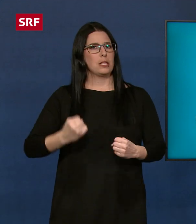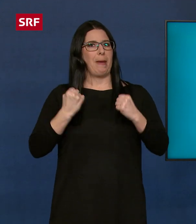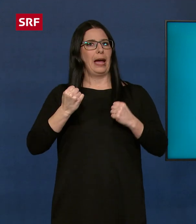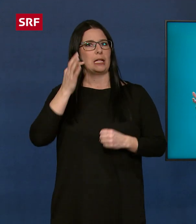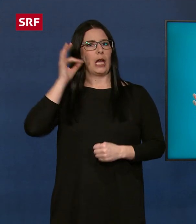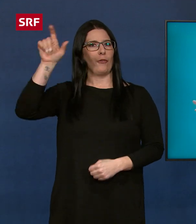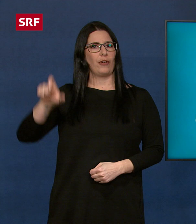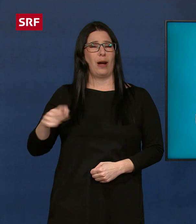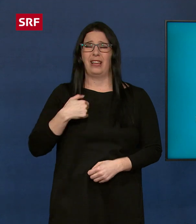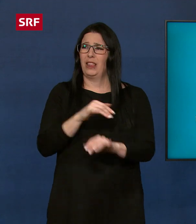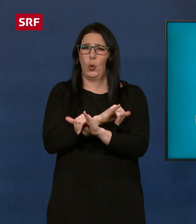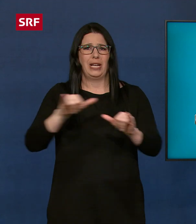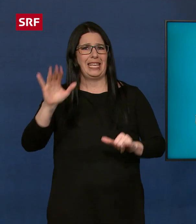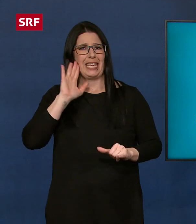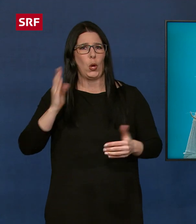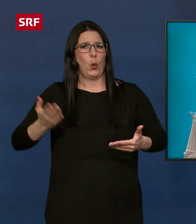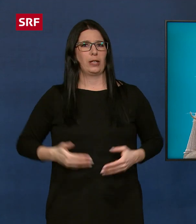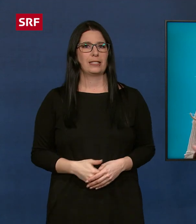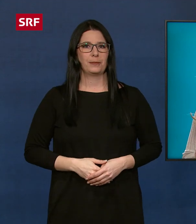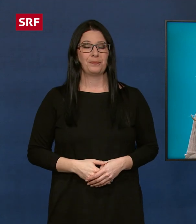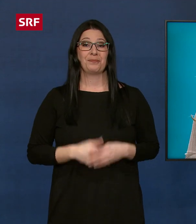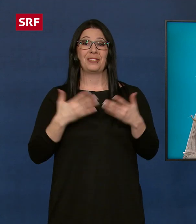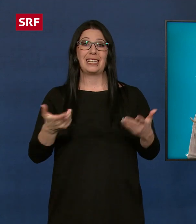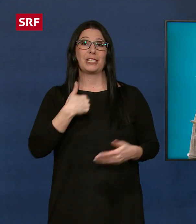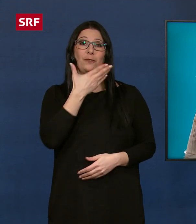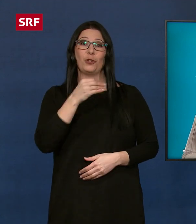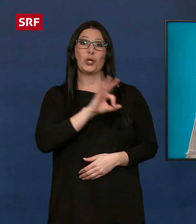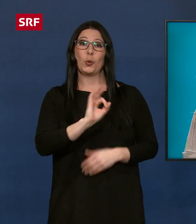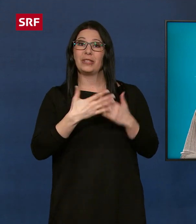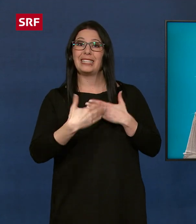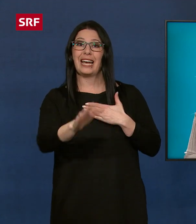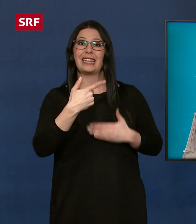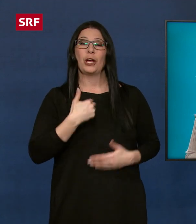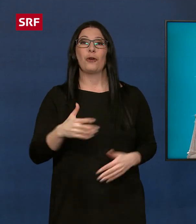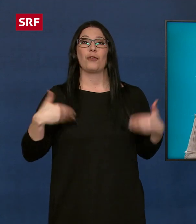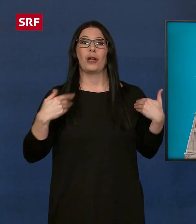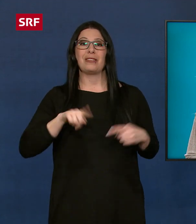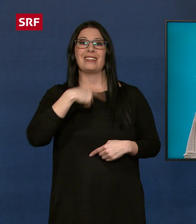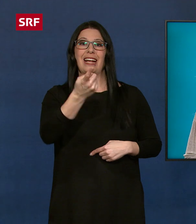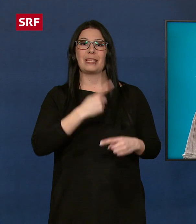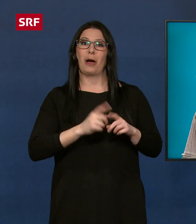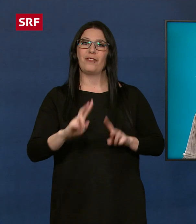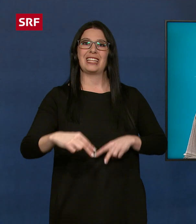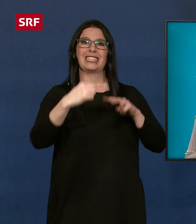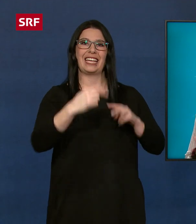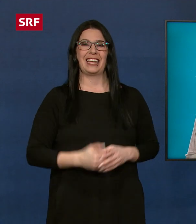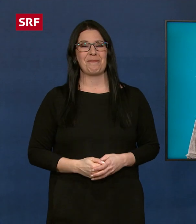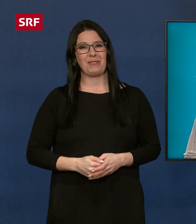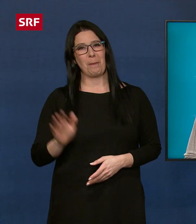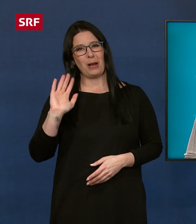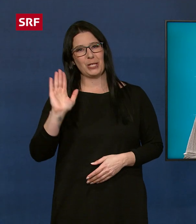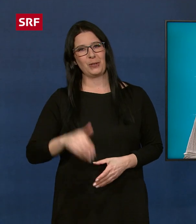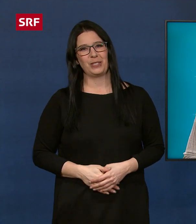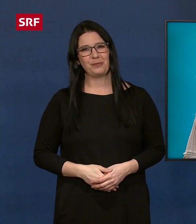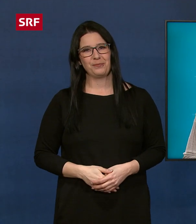gegeben hat und ich noch nie etwas von denen gehört habe. Jetzt wünsche ich dir eine ganz gute Zeit und ich freue mich, wir uns das nächste Mal wiedersehen. Mach's gut!